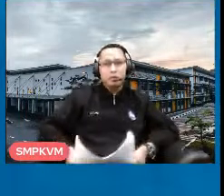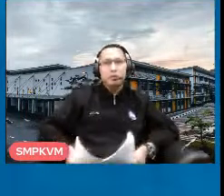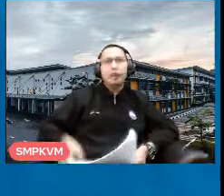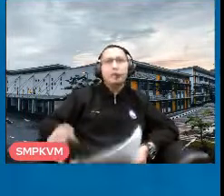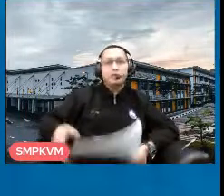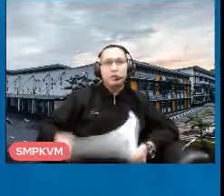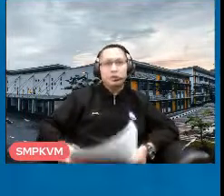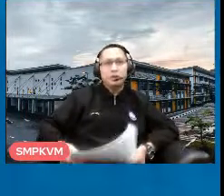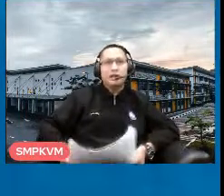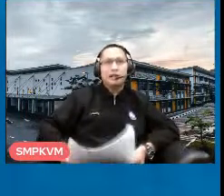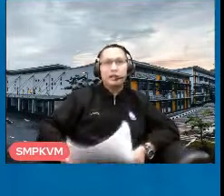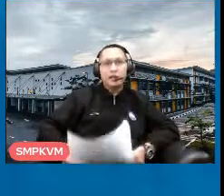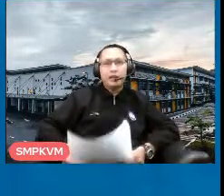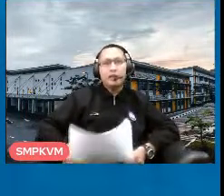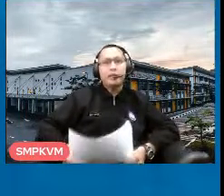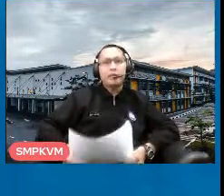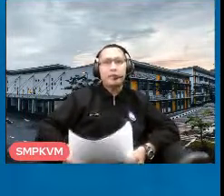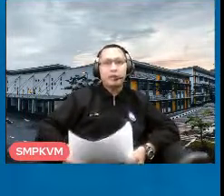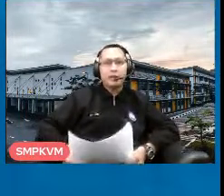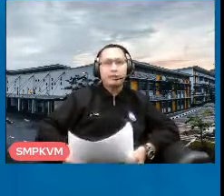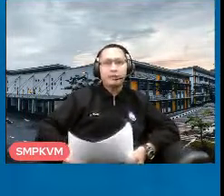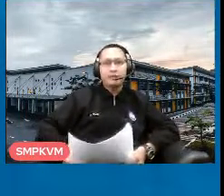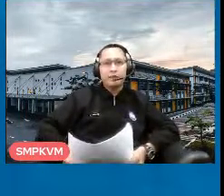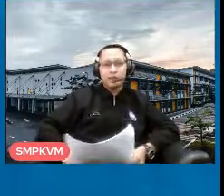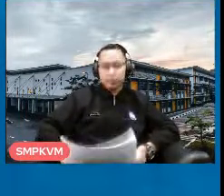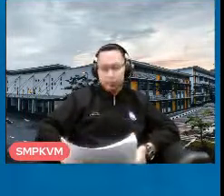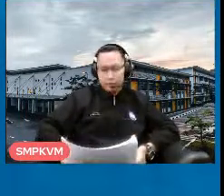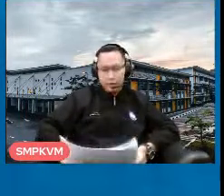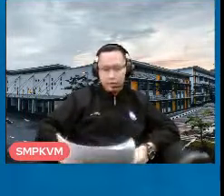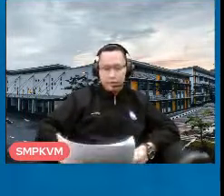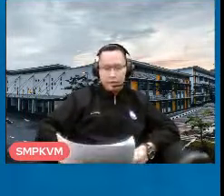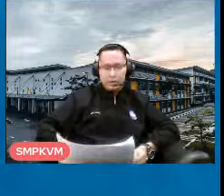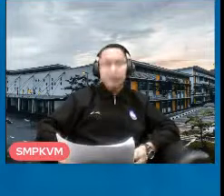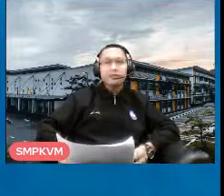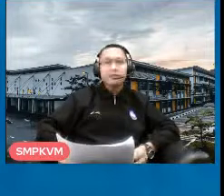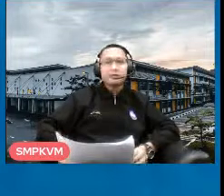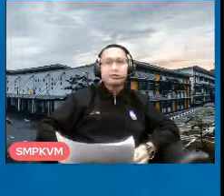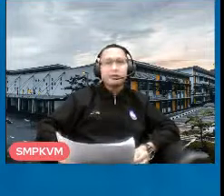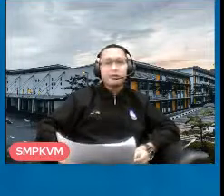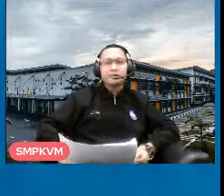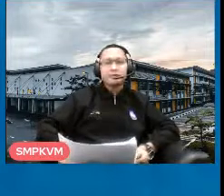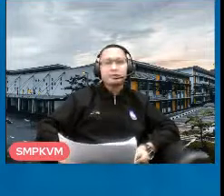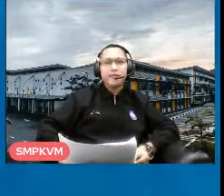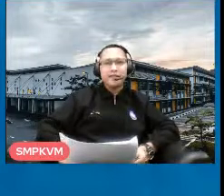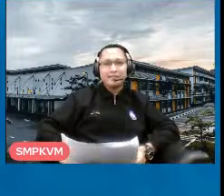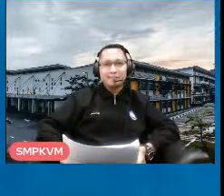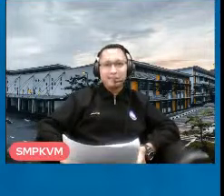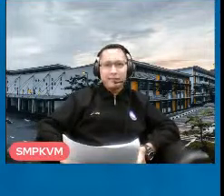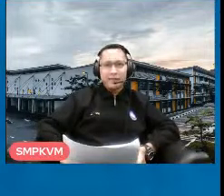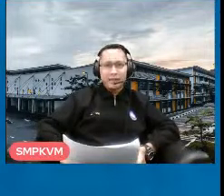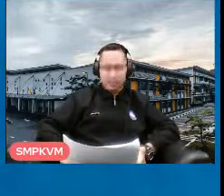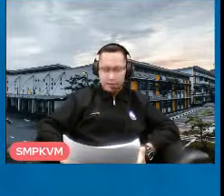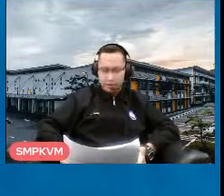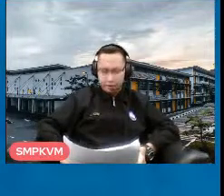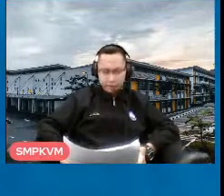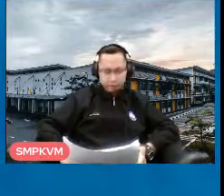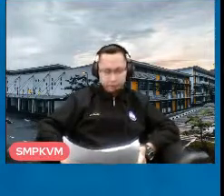32 kamu tuh kenapa cinta pula gatai tapi habis Oke Lex